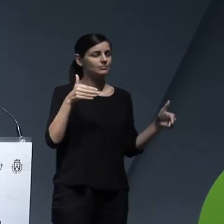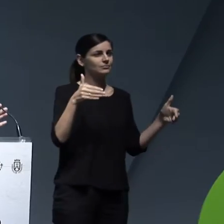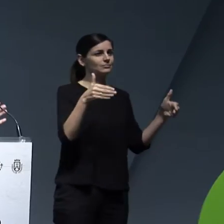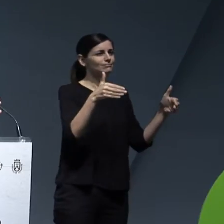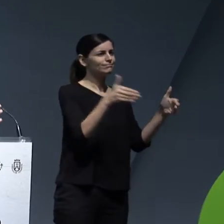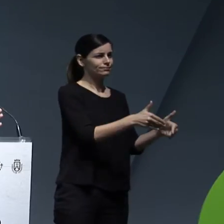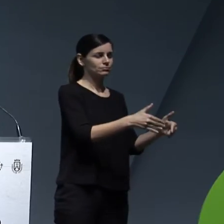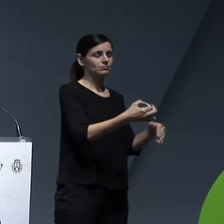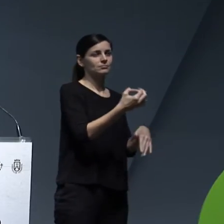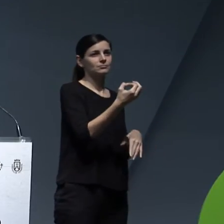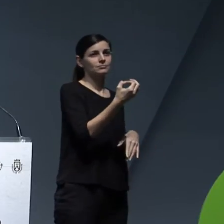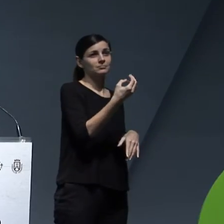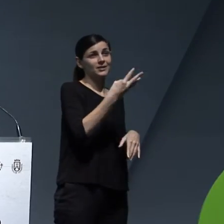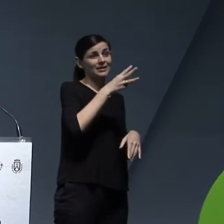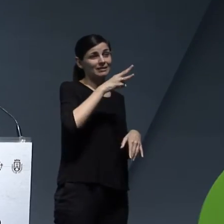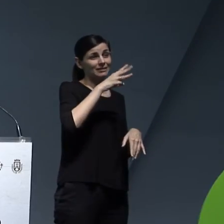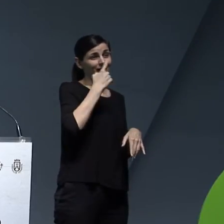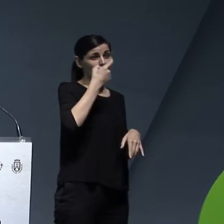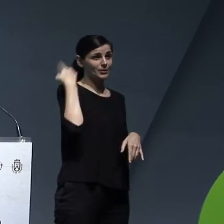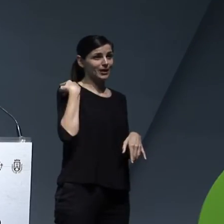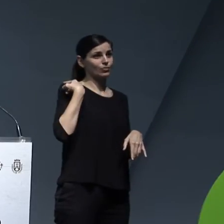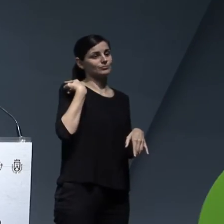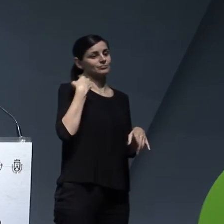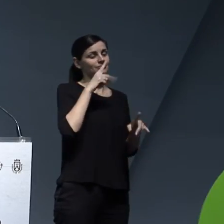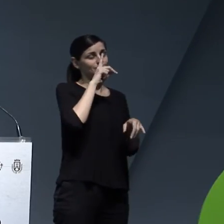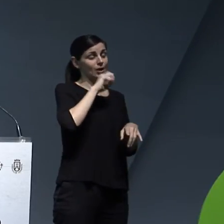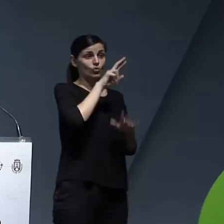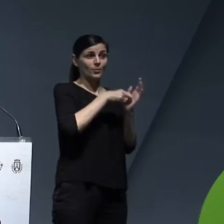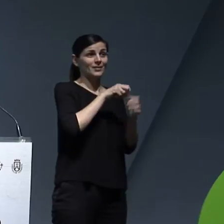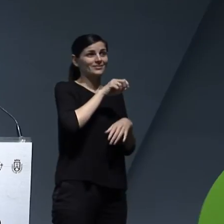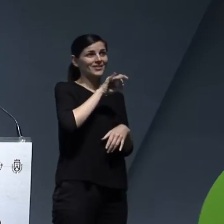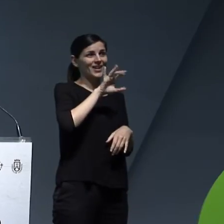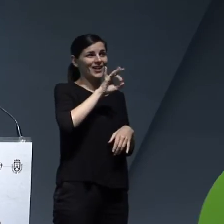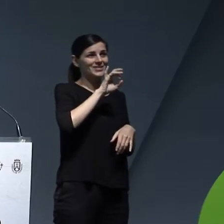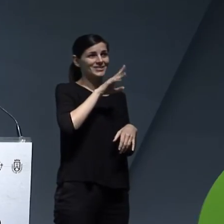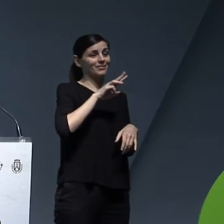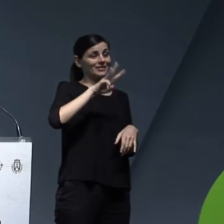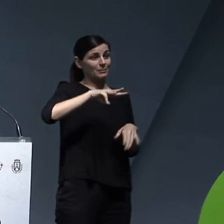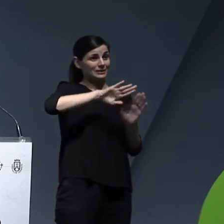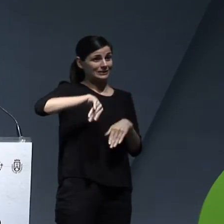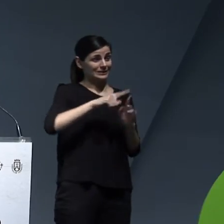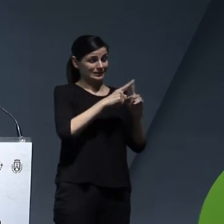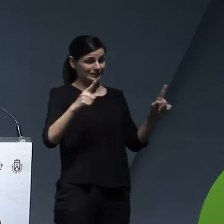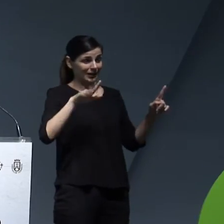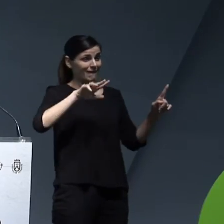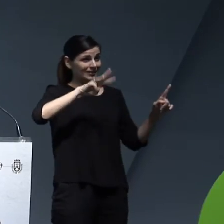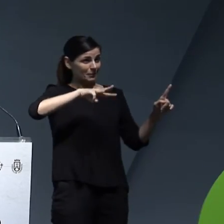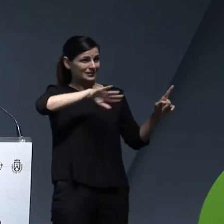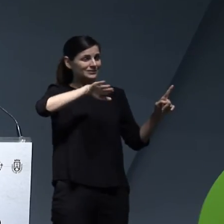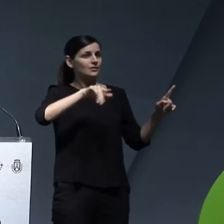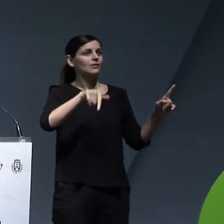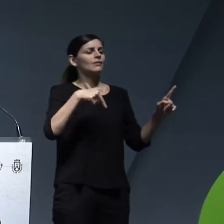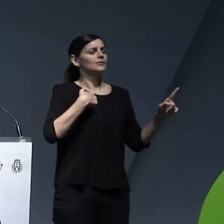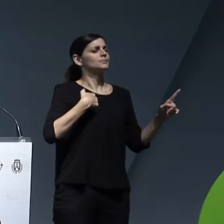sido los tres últimos meses del año pasado, del 2015. El año 2015, desde mi perspectiva